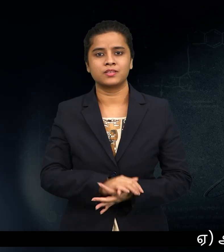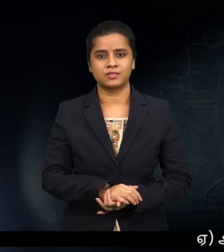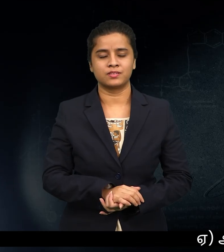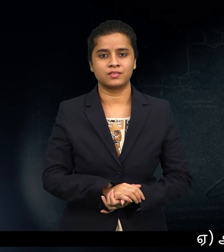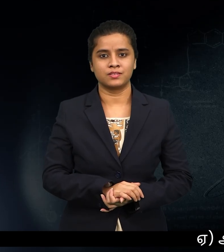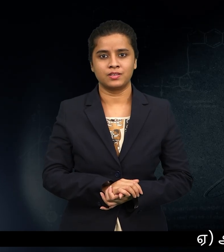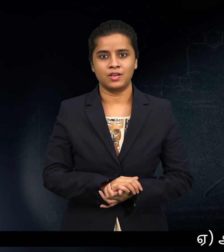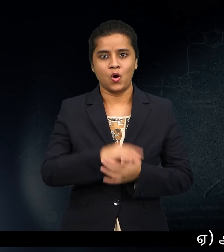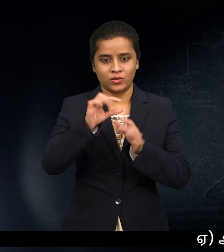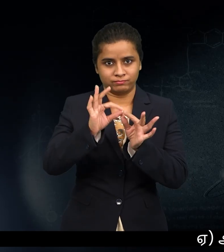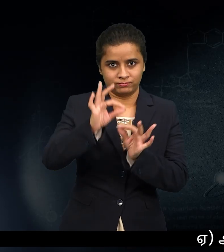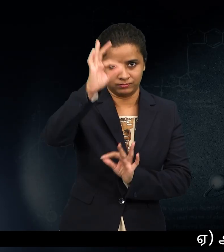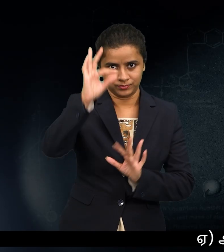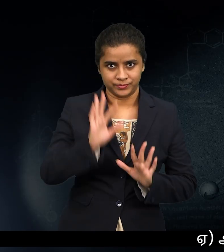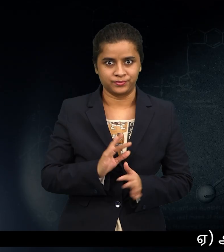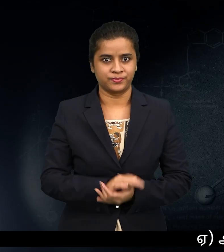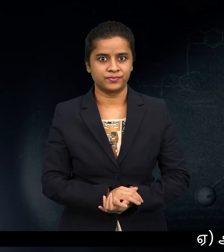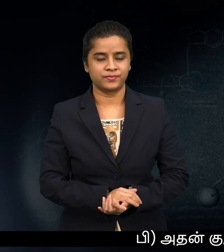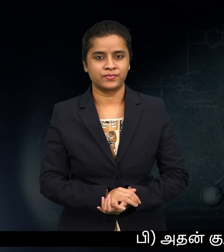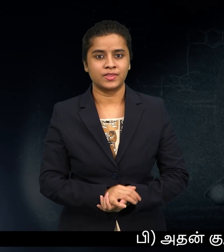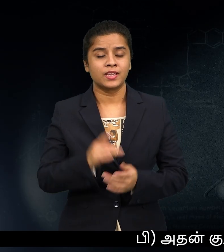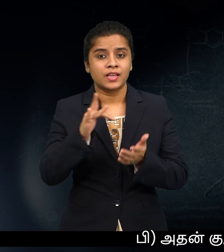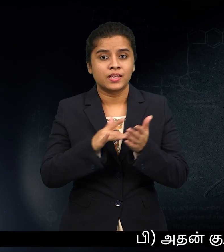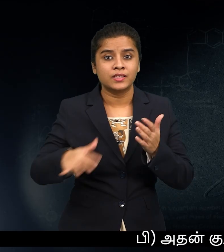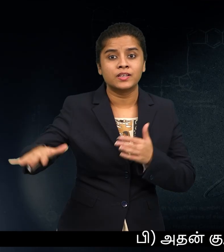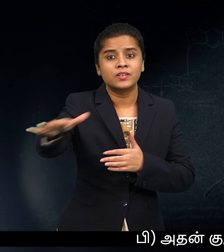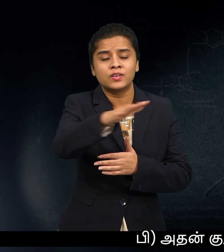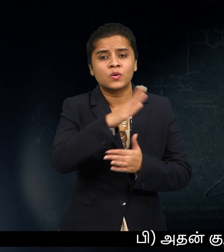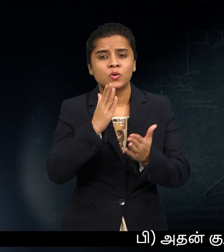அதன் நீளத்தில், அதன் குறுக்குவெட்டு பகுதியில்,